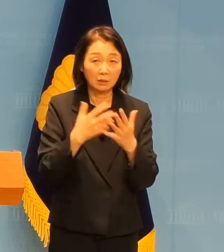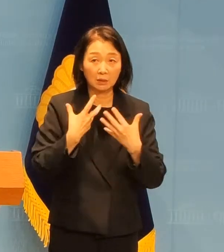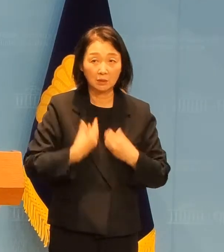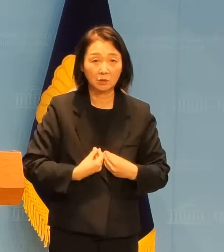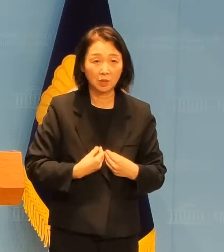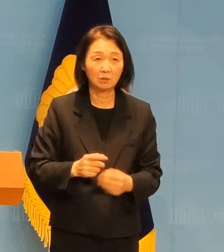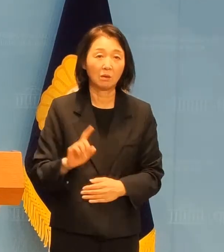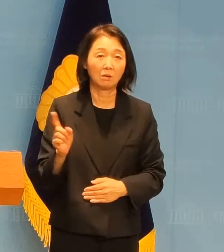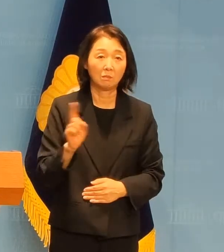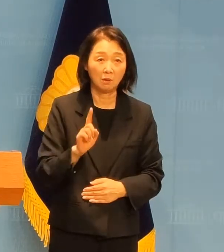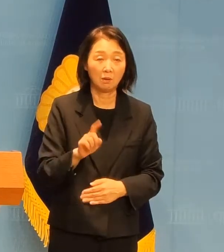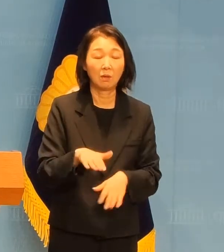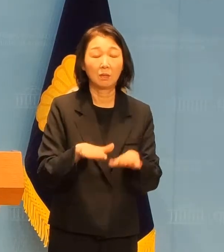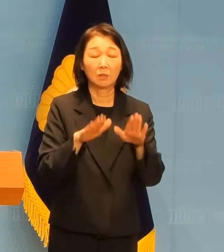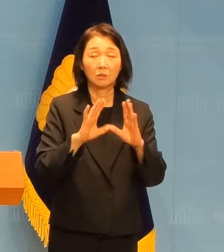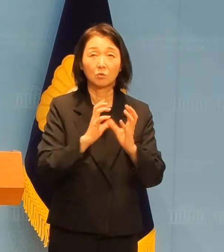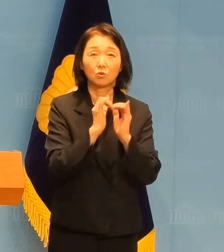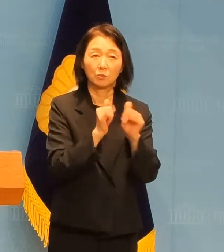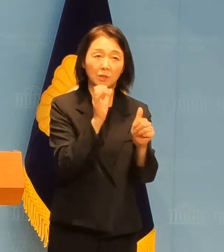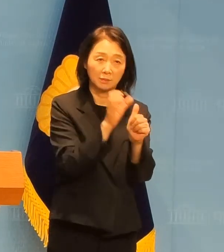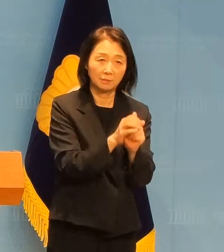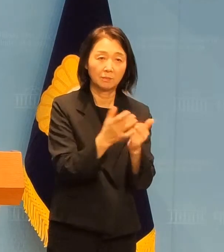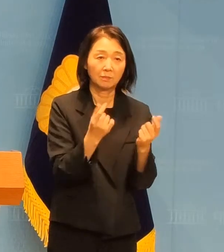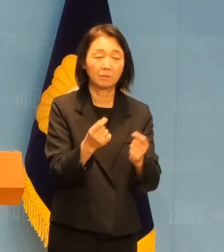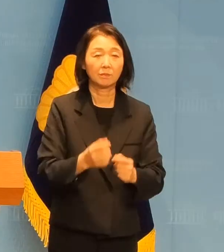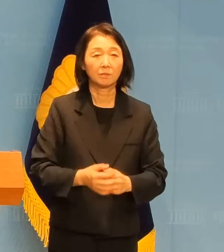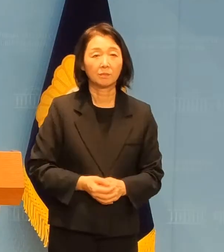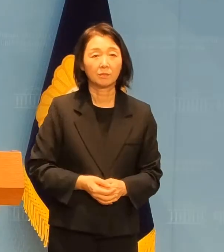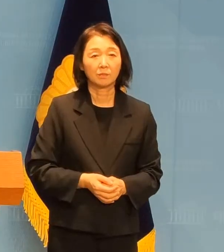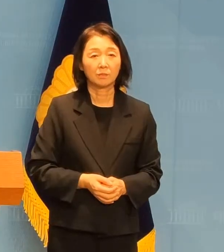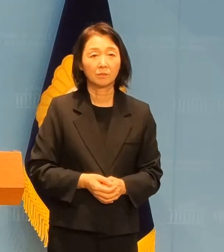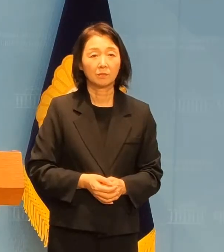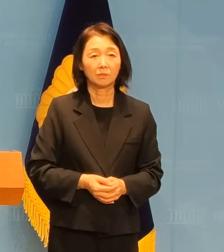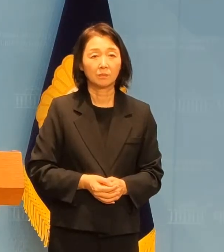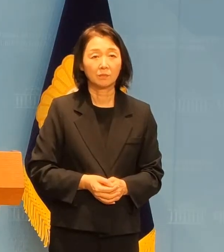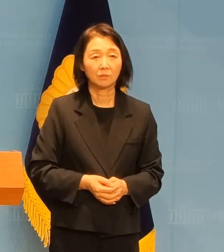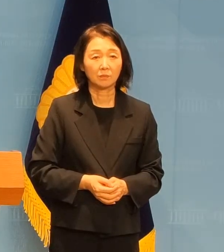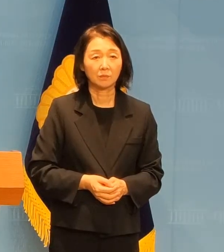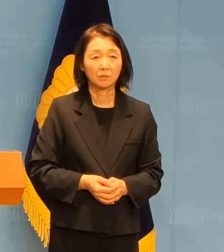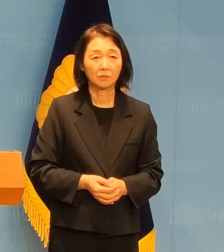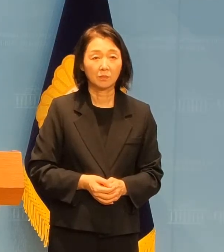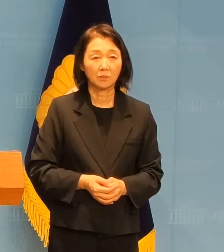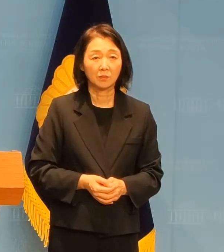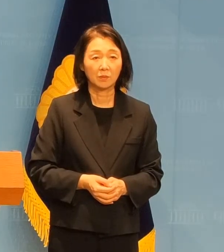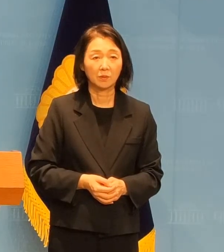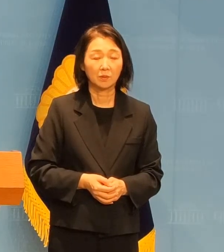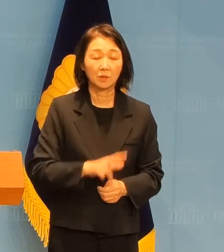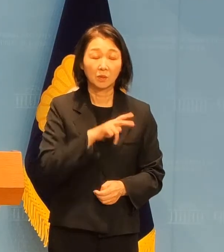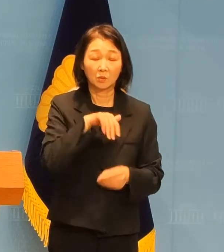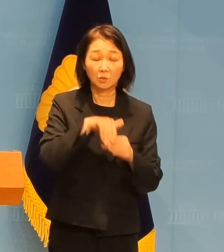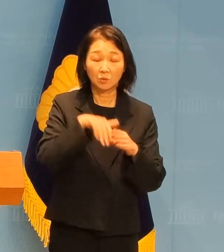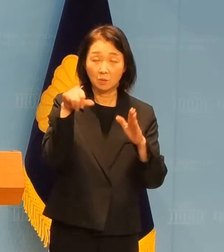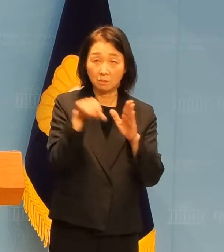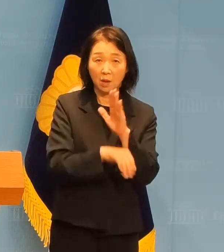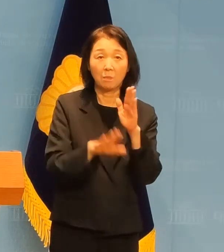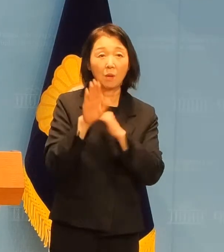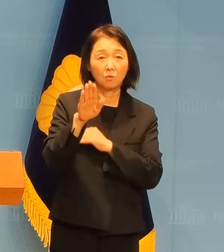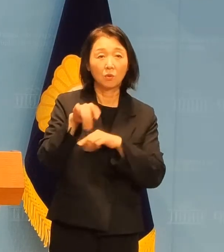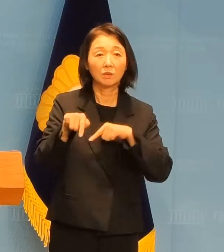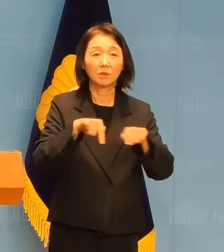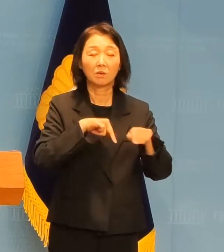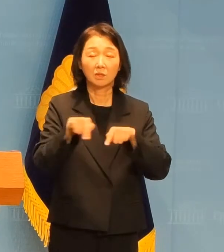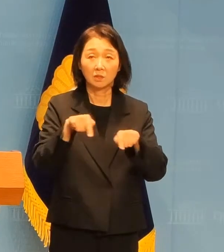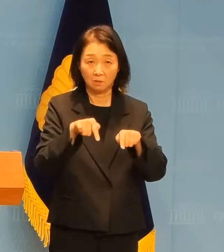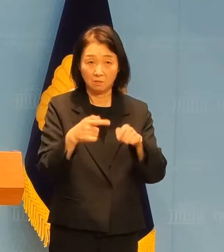좌절은 고스란히 국민의 몫이 되었습니다. 총선 패배 후 국면 전환을 위해 성급하게 띄운 정치적